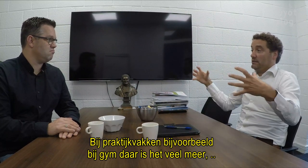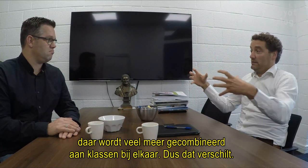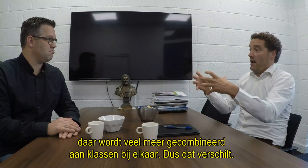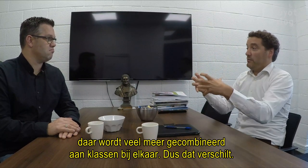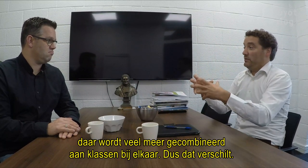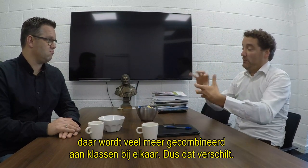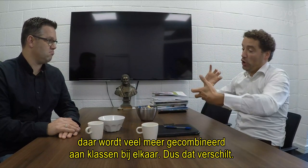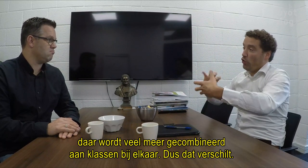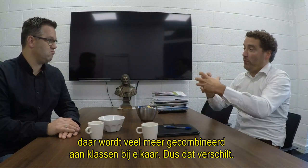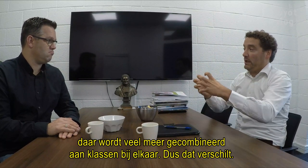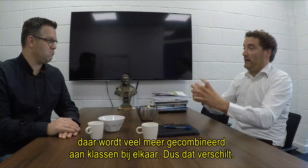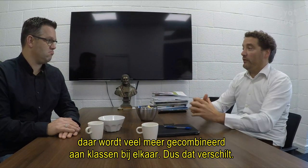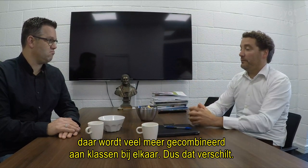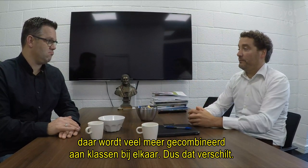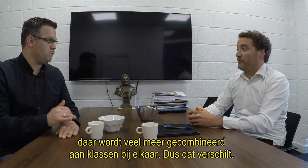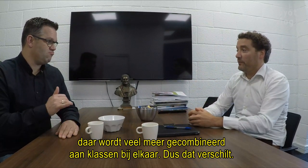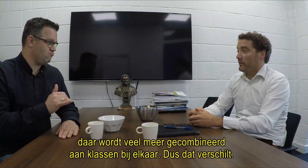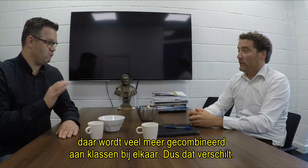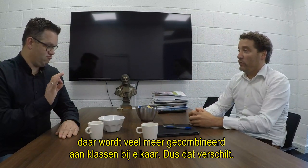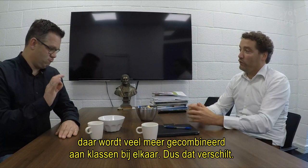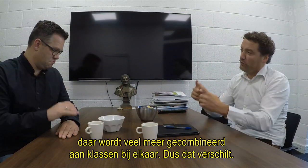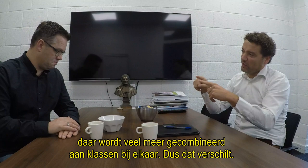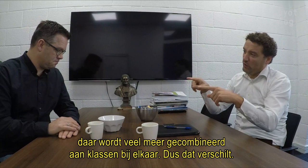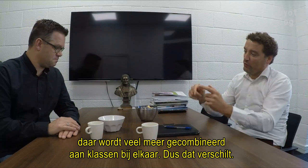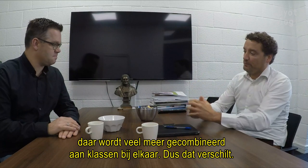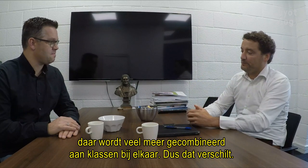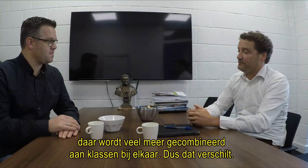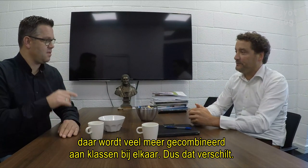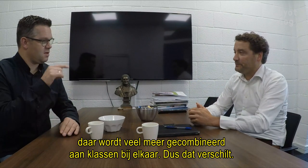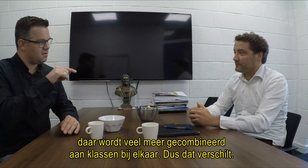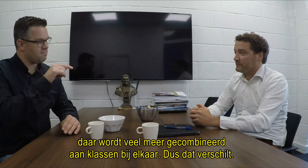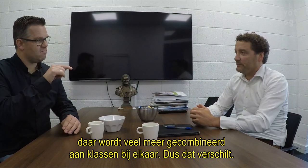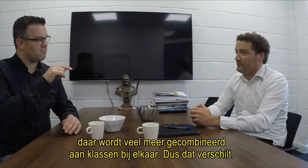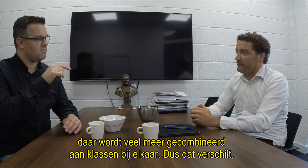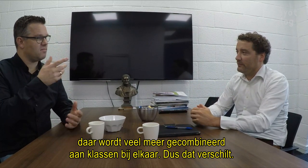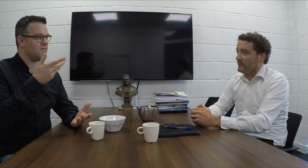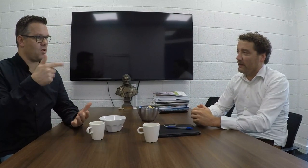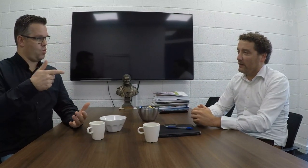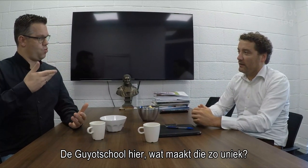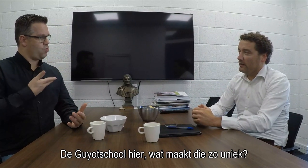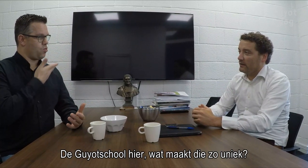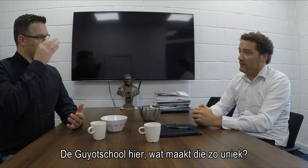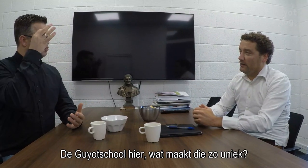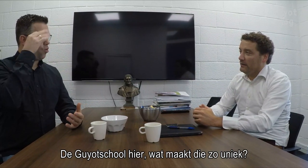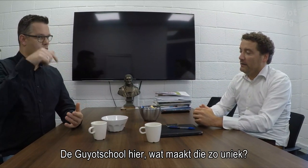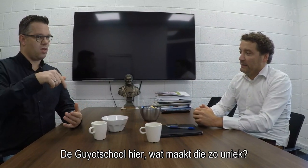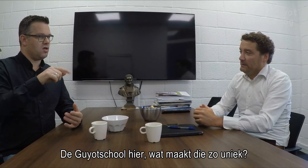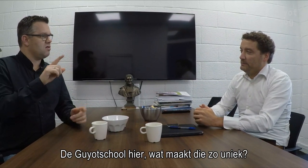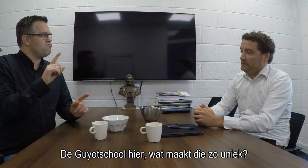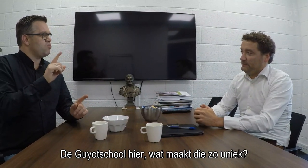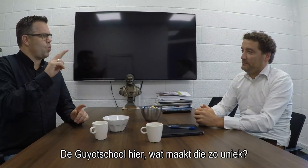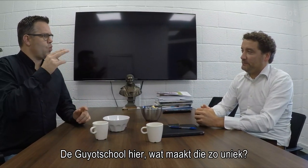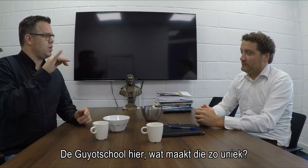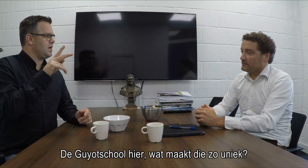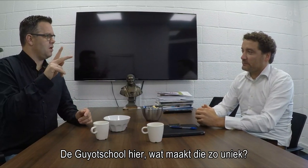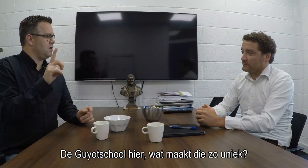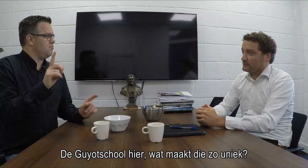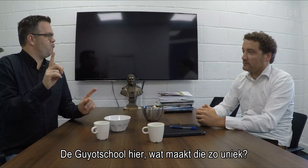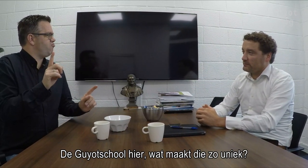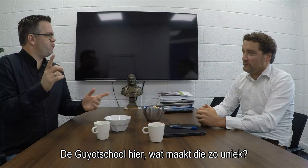meer. Er wordt veel meer gecombineerd aan klassen bij elkaar, dus dat verschilt. De GEJO-school hier, wat maakt dat zo